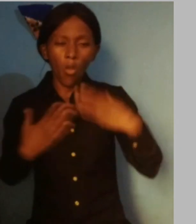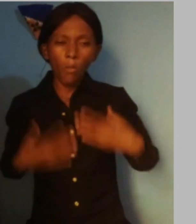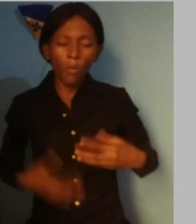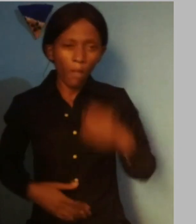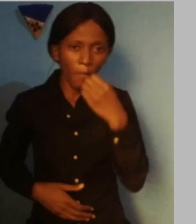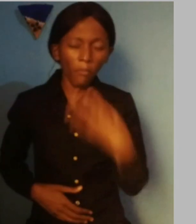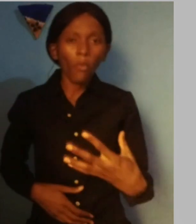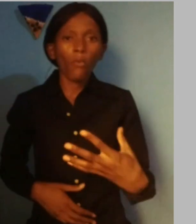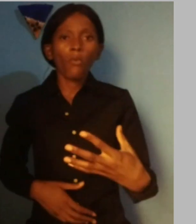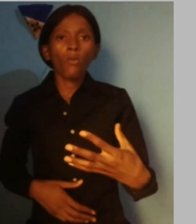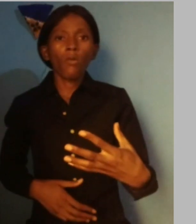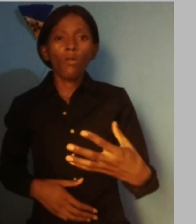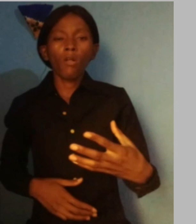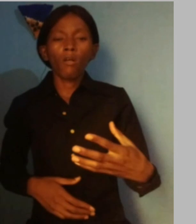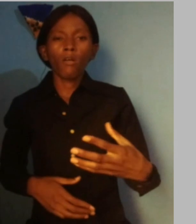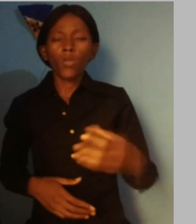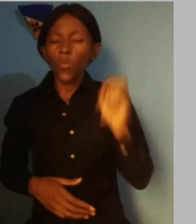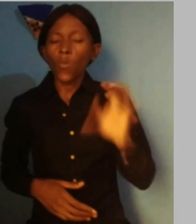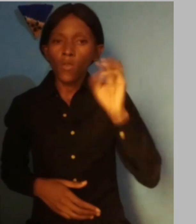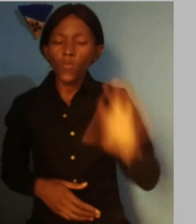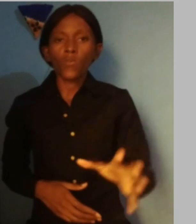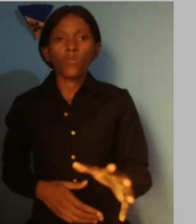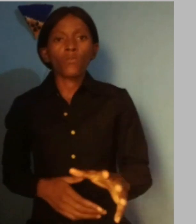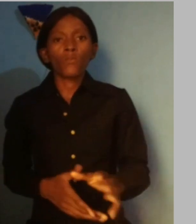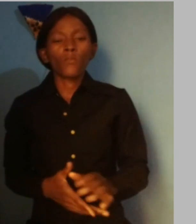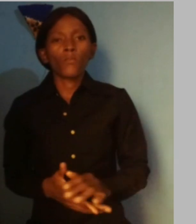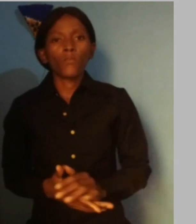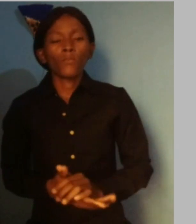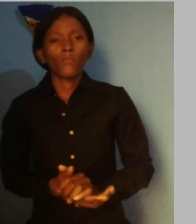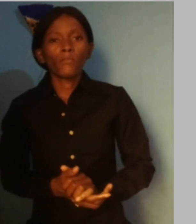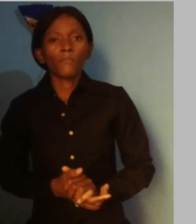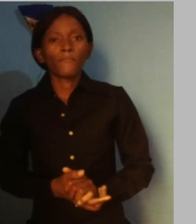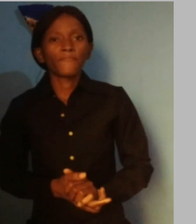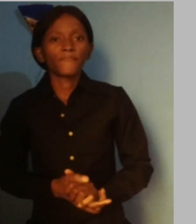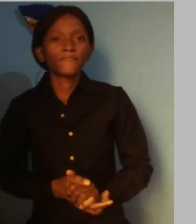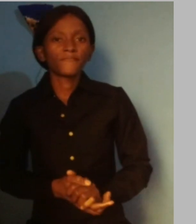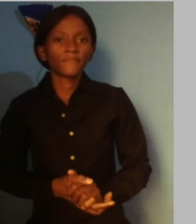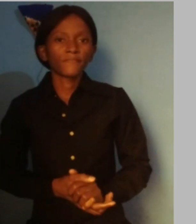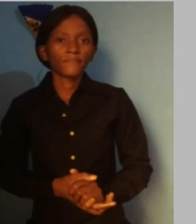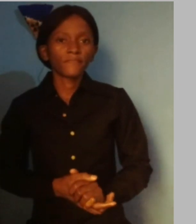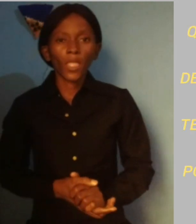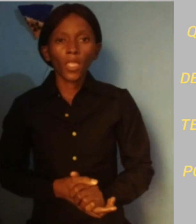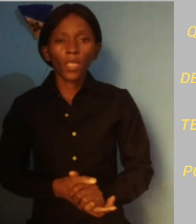soit ce qu'il fait, tous les jours.